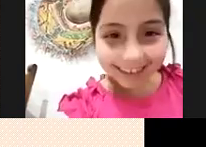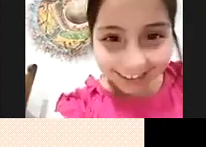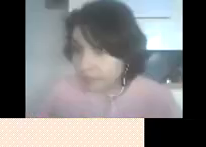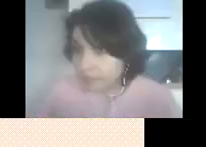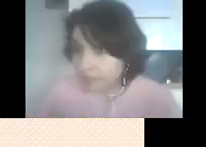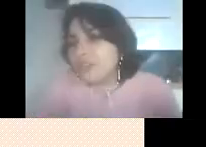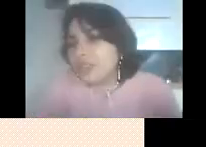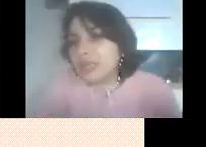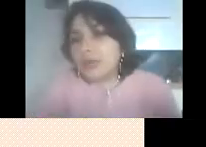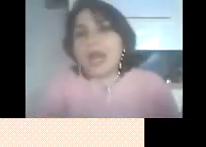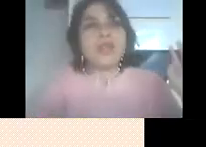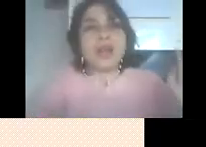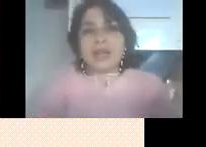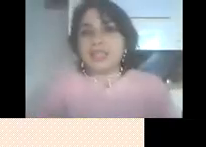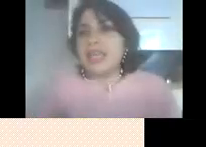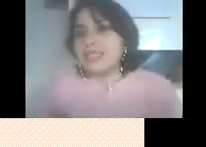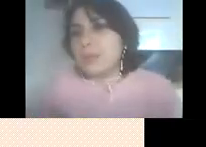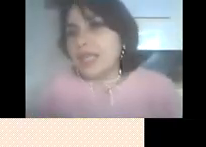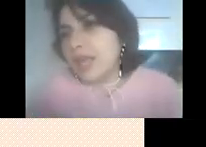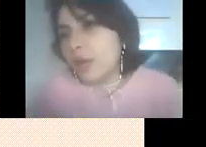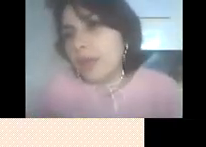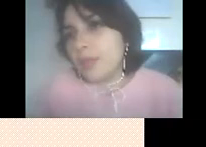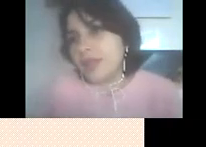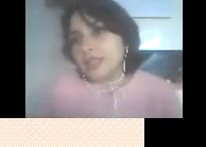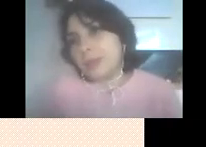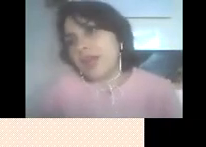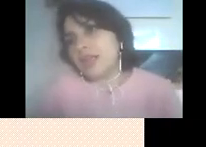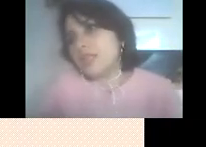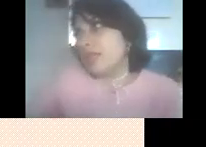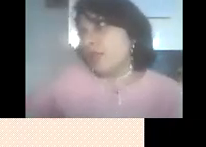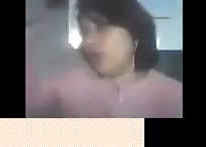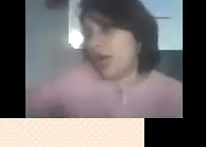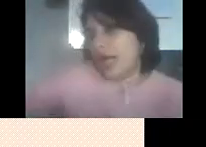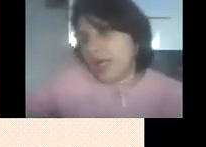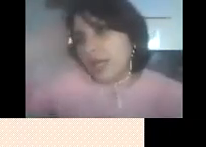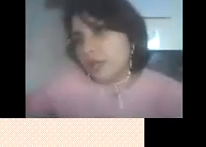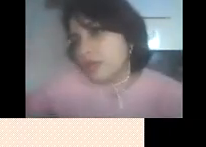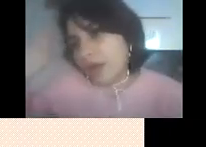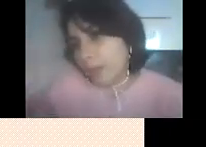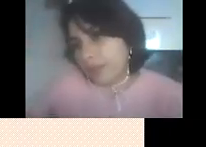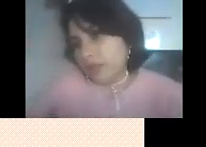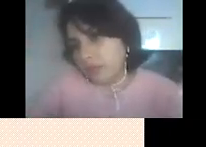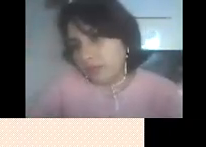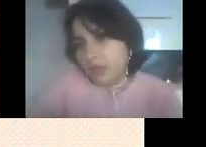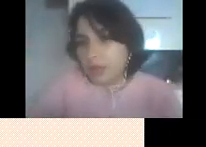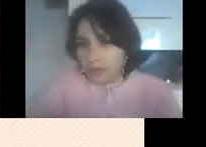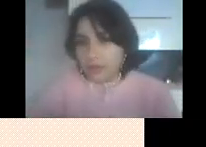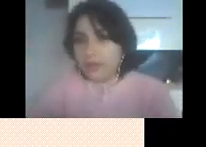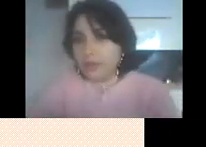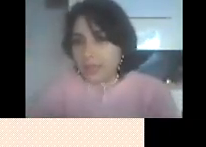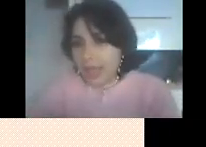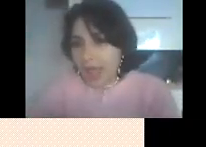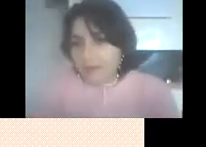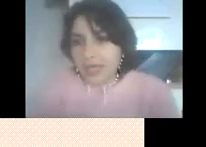bien, perfecto, sí, pues la piedra resistente, ¿se imaginan una piedra? La piedra es resistente, porque uno la tira y no se va a romper, ¿cierto?